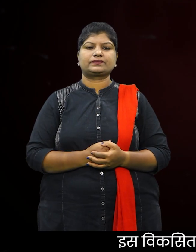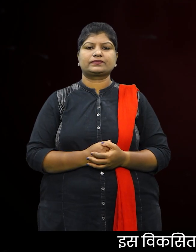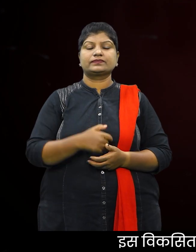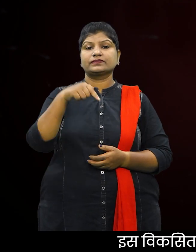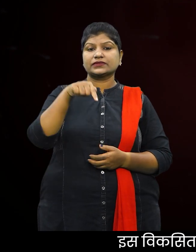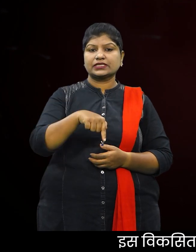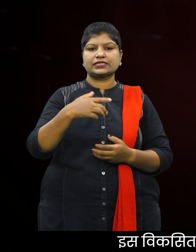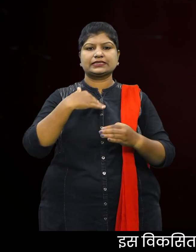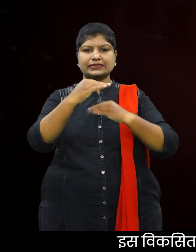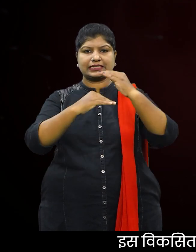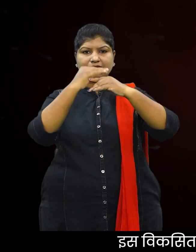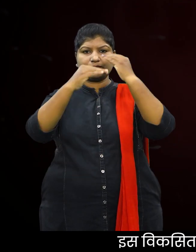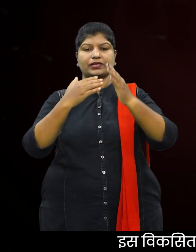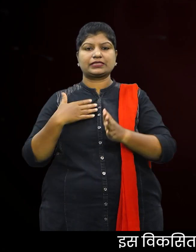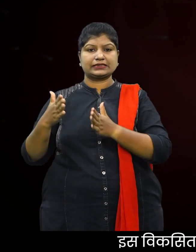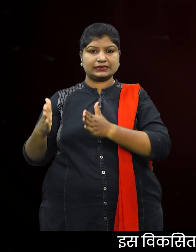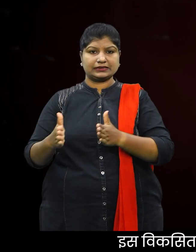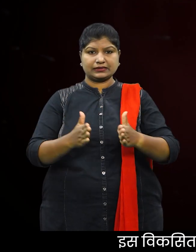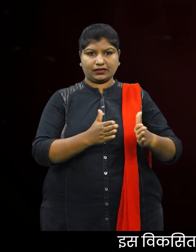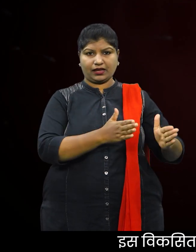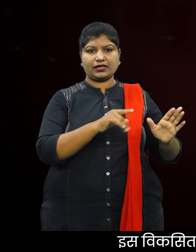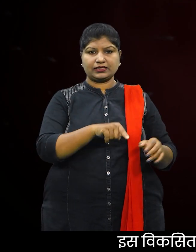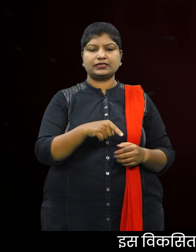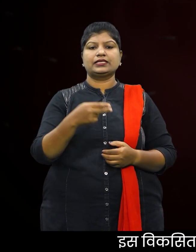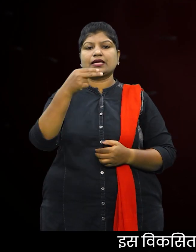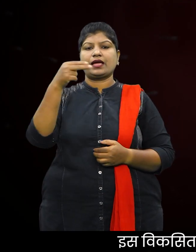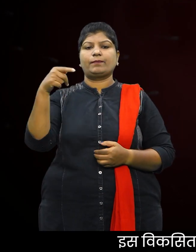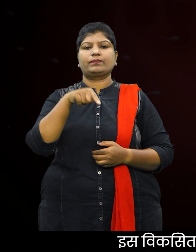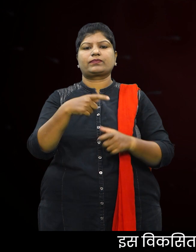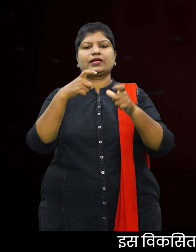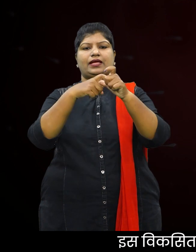इस विकसित हो रहे संरचना को भ्रूण कहा जाता है।